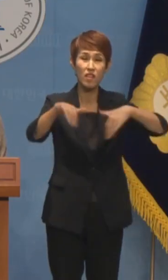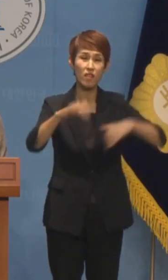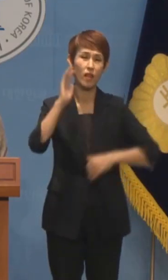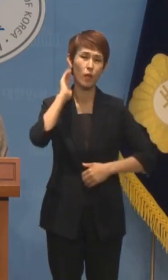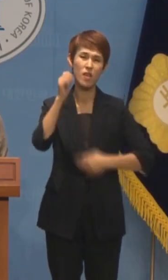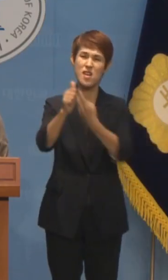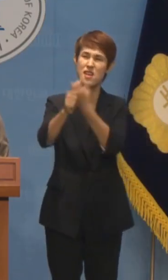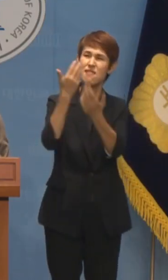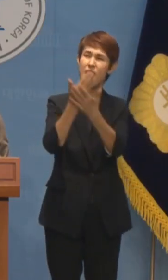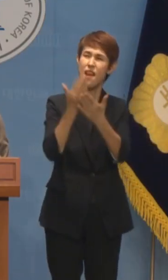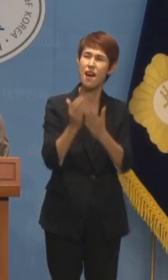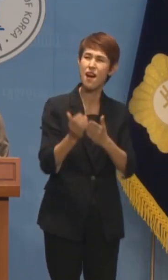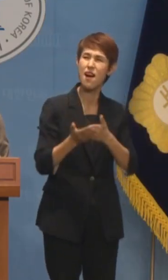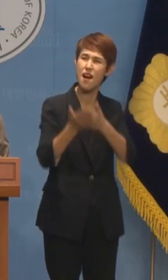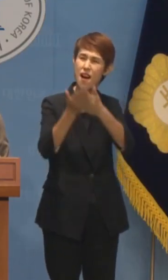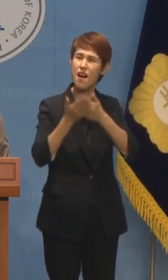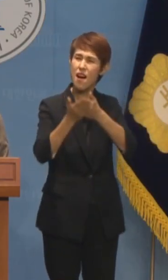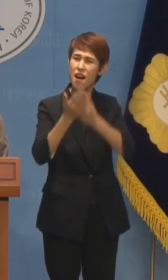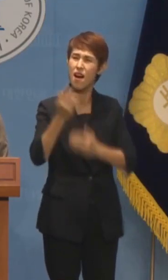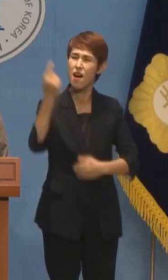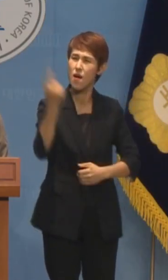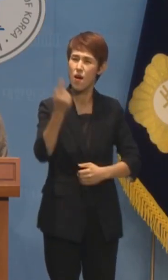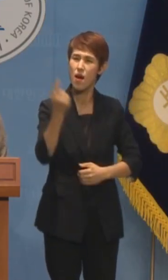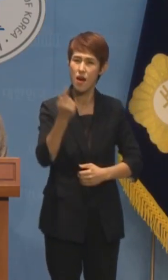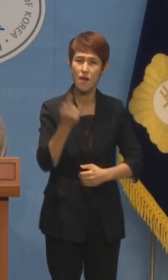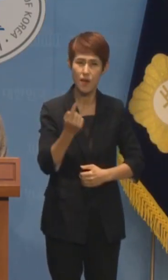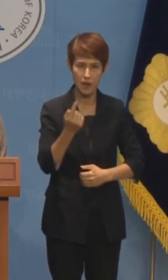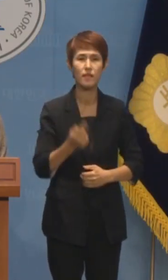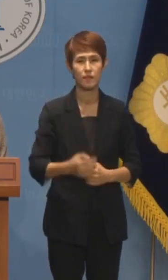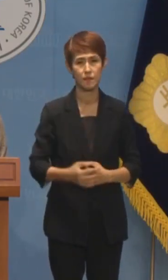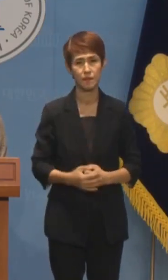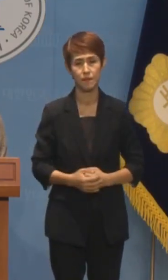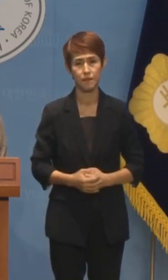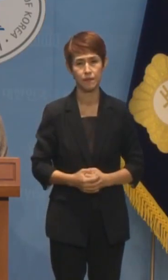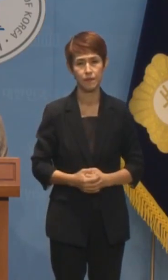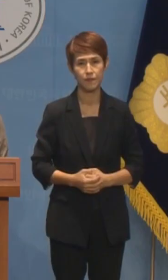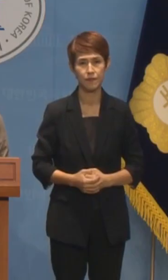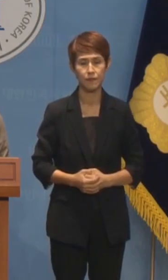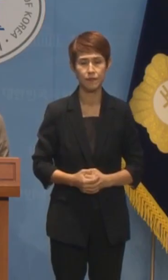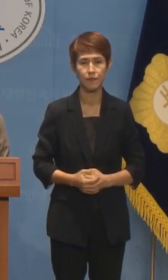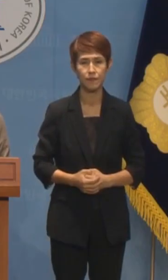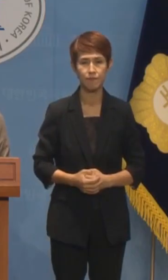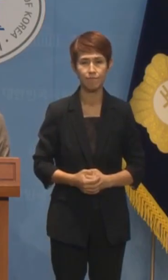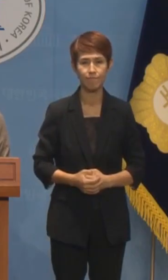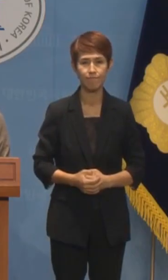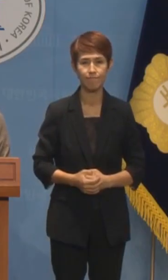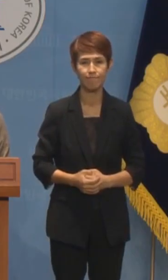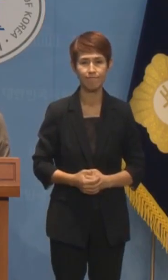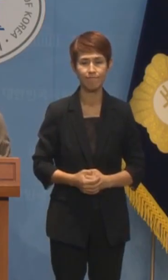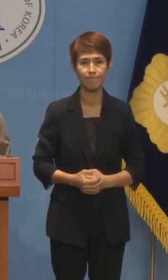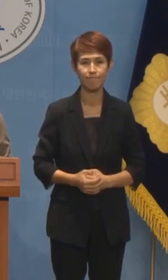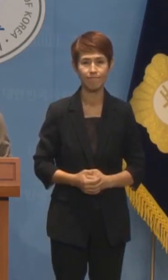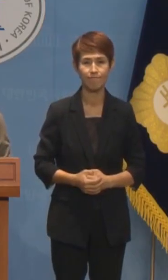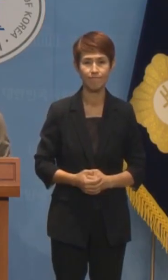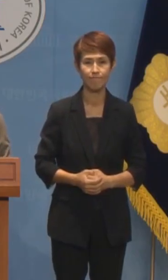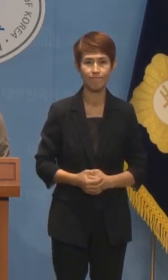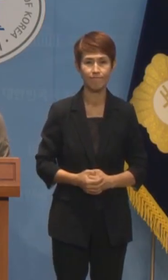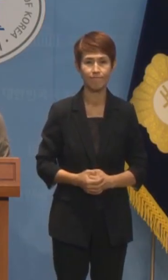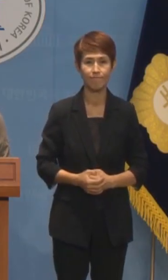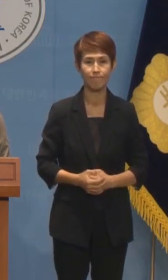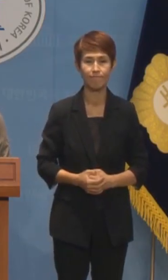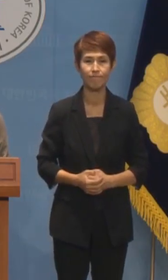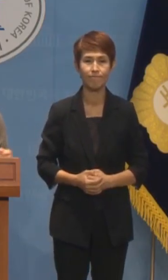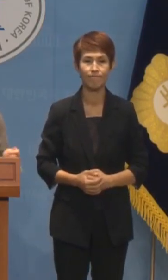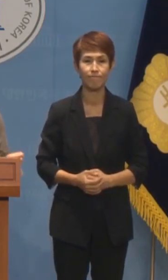정권 퇴진의 목소리가 넘쳐나게 될 날이 임박했음을 알아야 합니다. 마지막